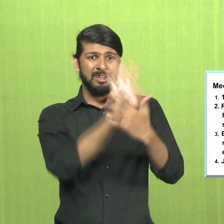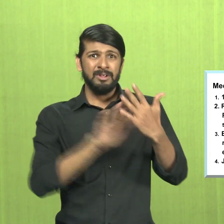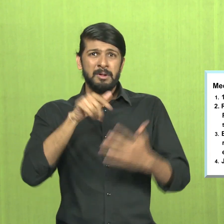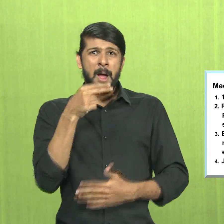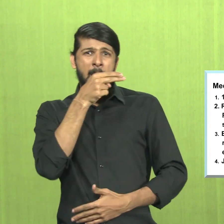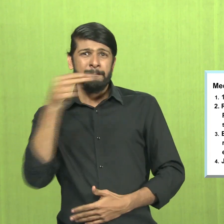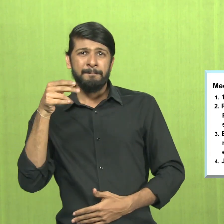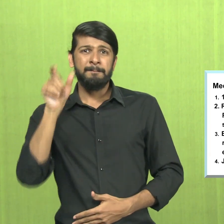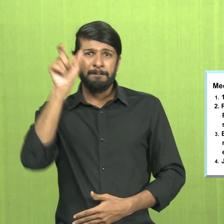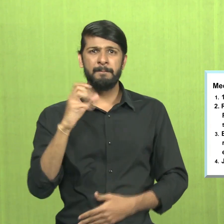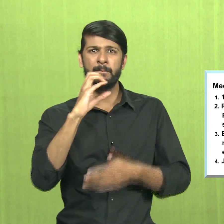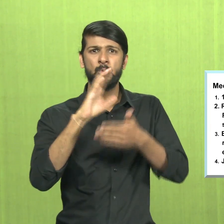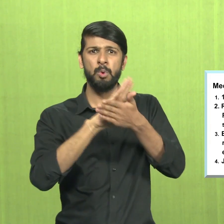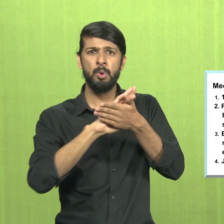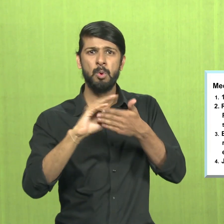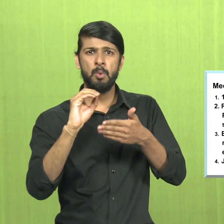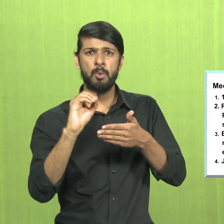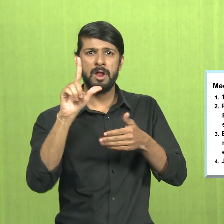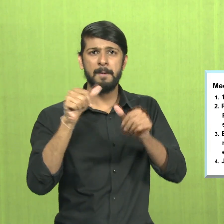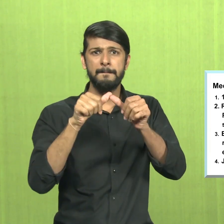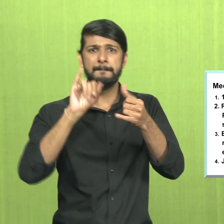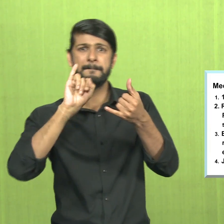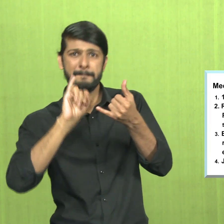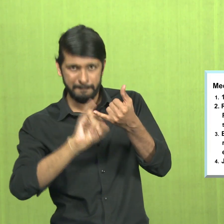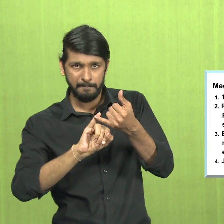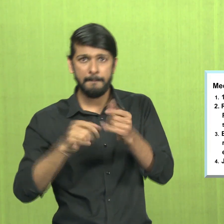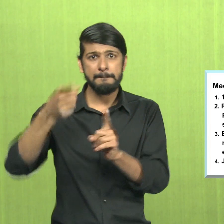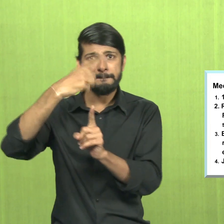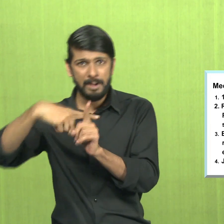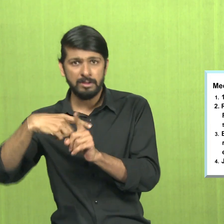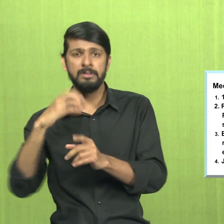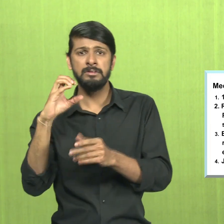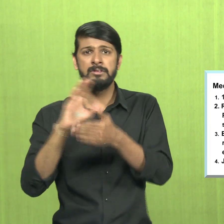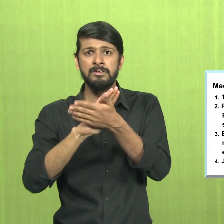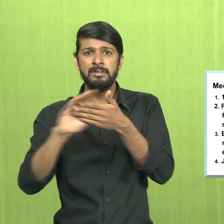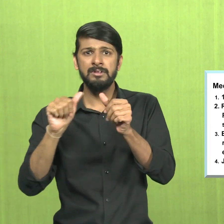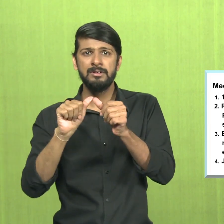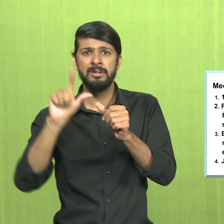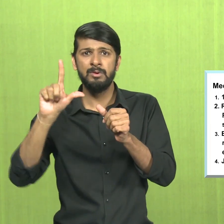कि एंड साउथ बट्टू डायनेस्टीज क्लिक छोलस एंड चालुक्यास